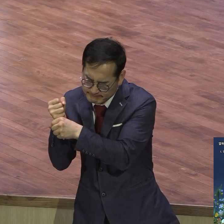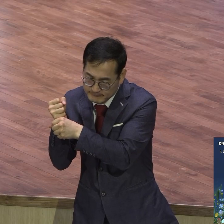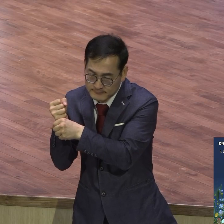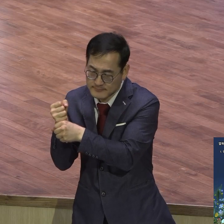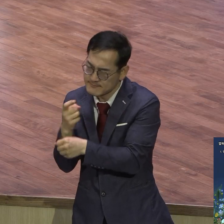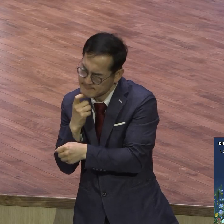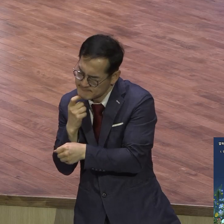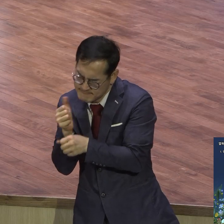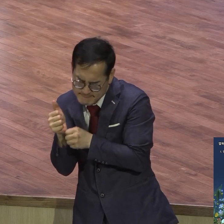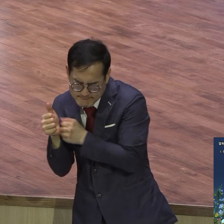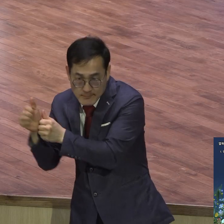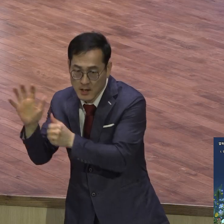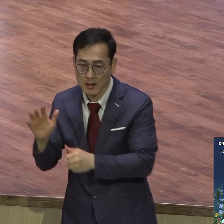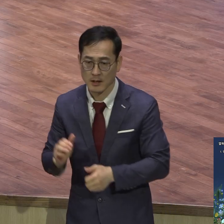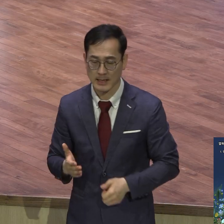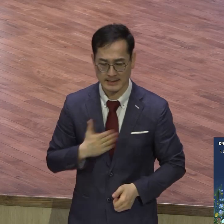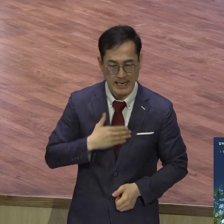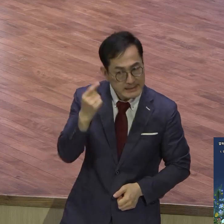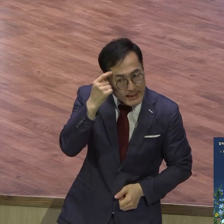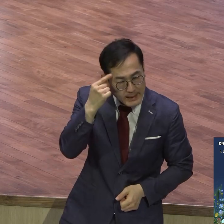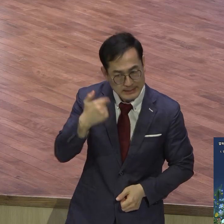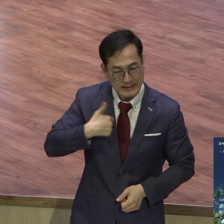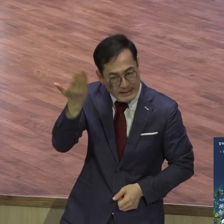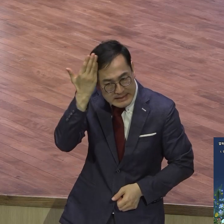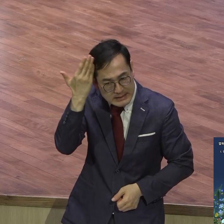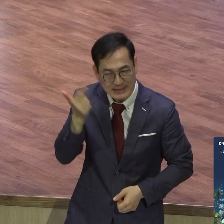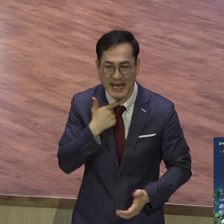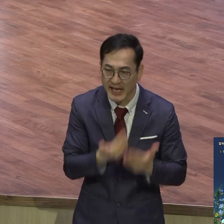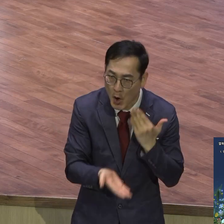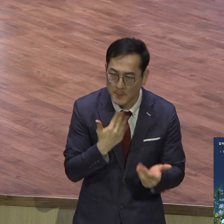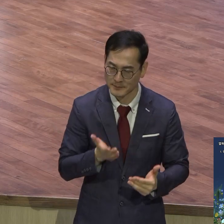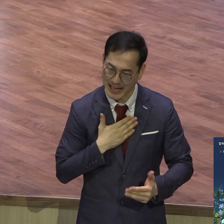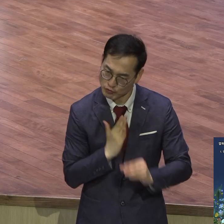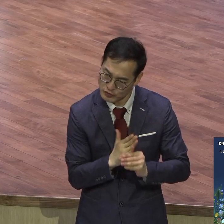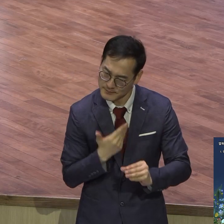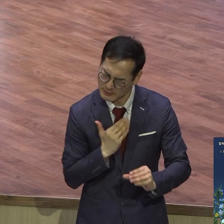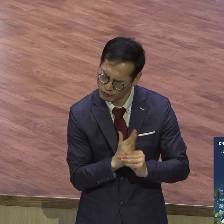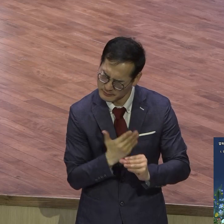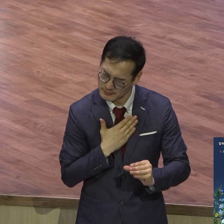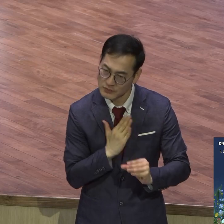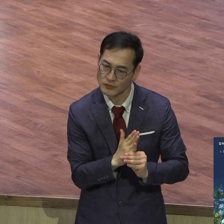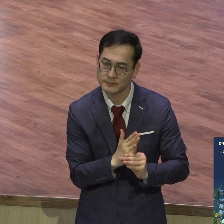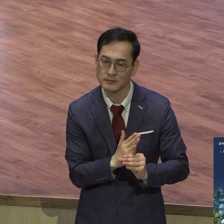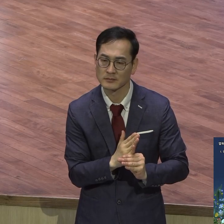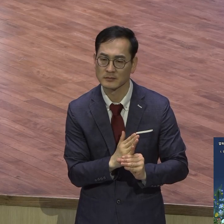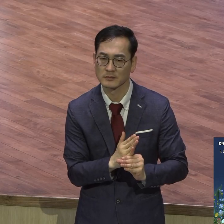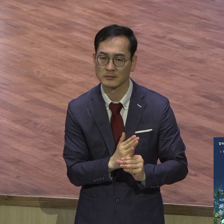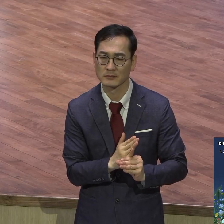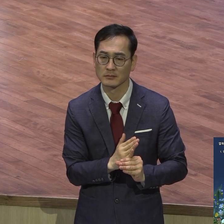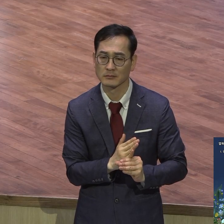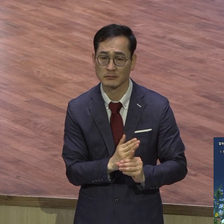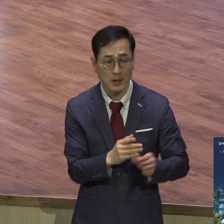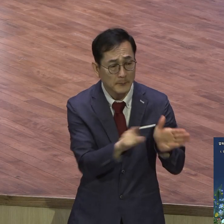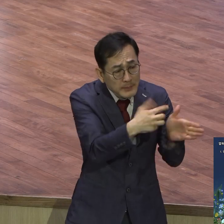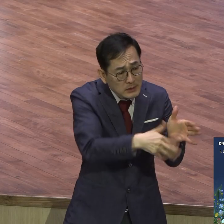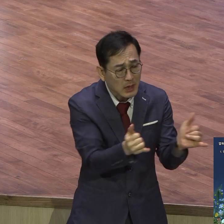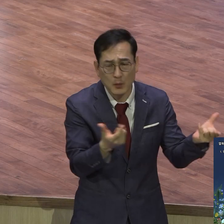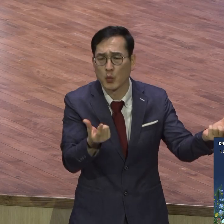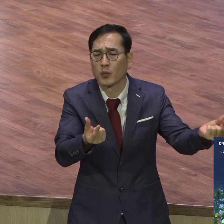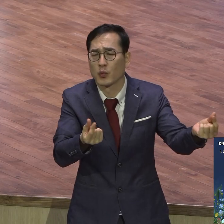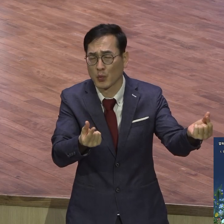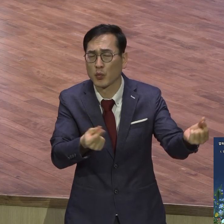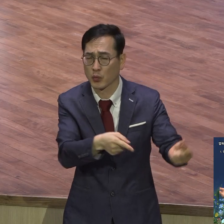내 경험 내 실력 내 내 내 내 불신자 똑같잖아요. 다른